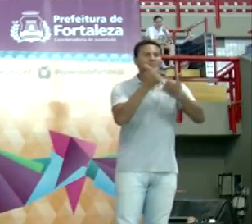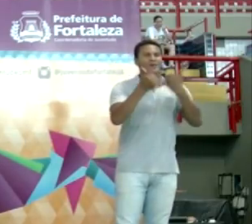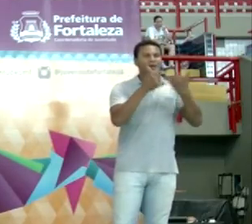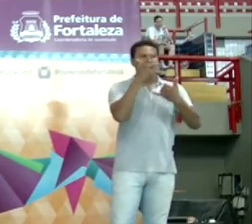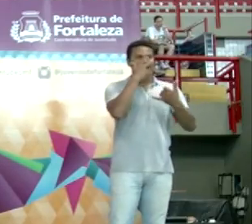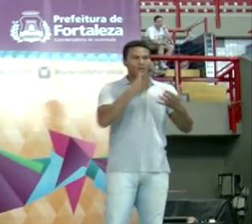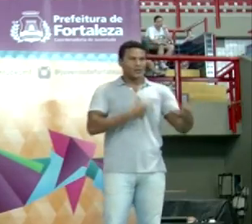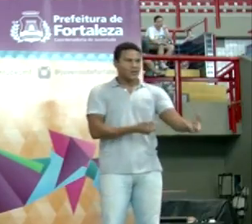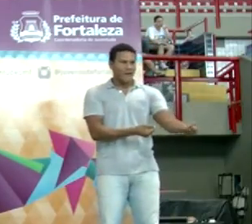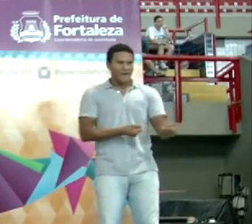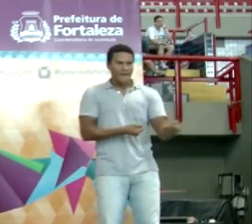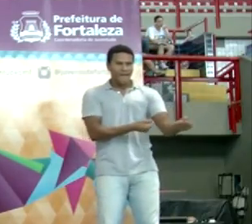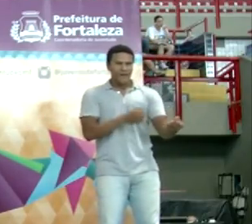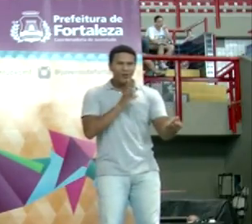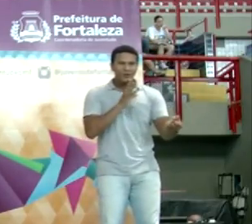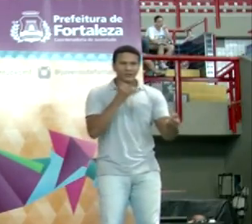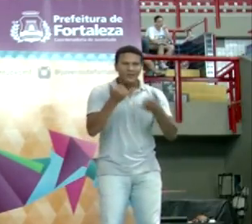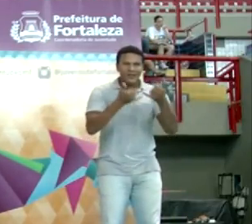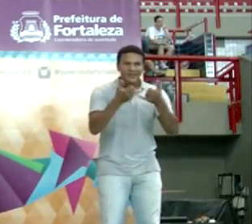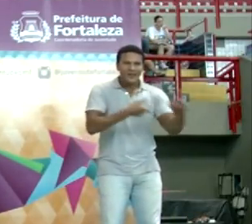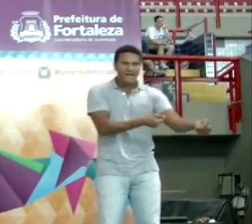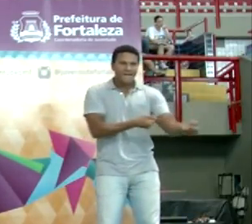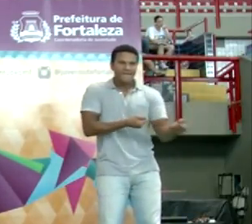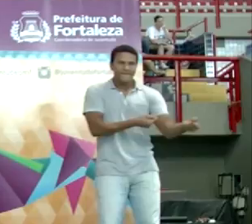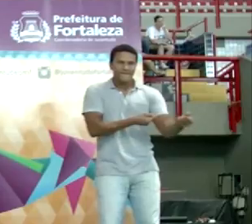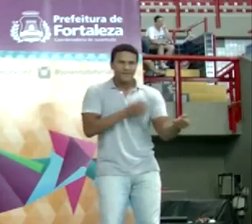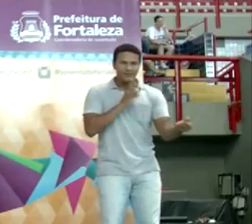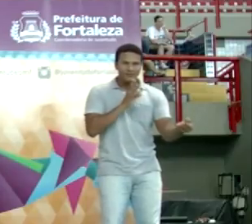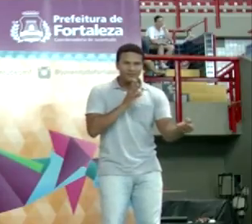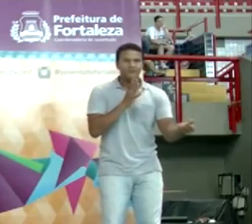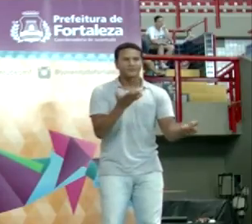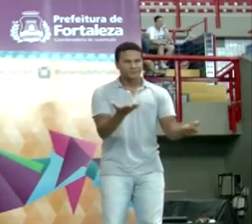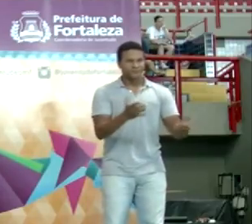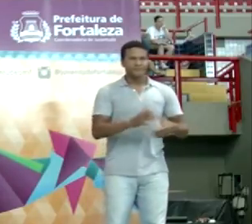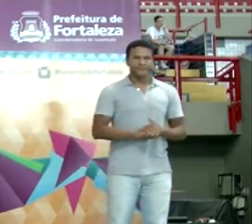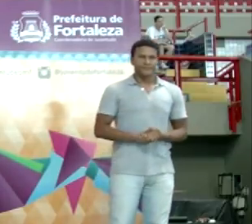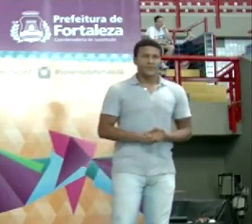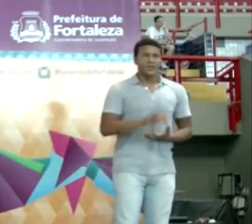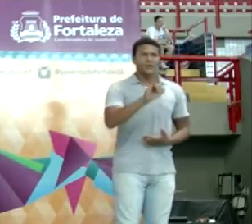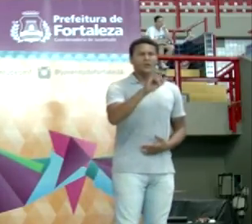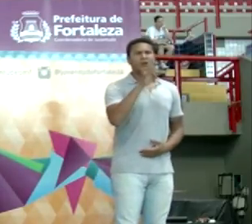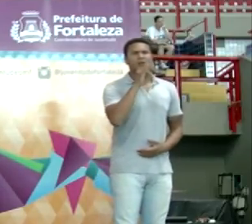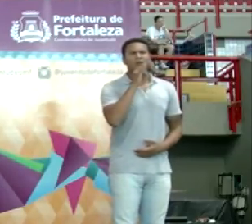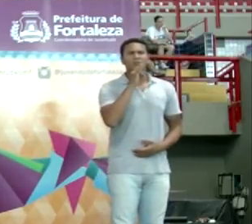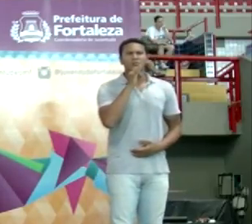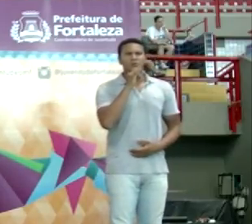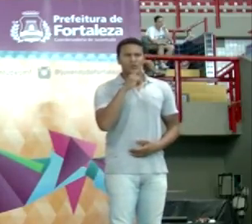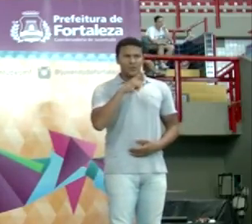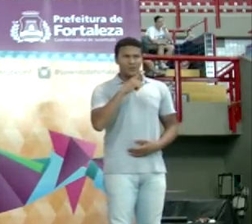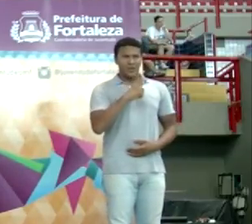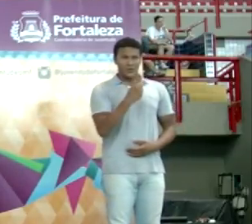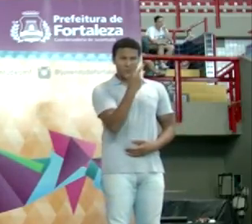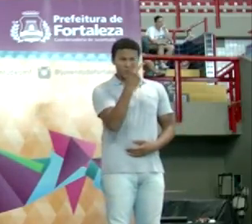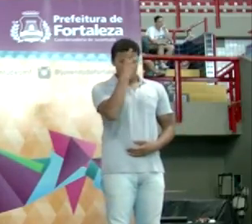guerra. Conhece ou não cabo de guerra? Vamos lá. Quem ganha...